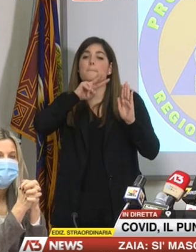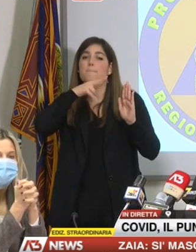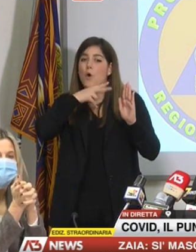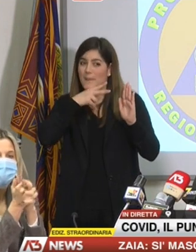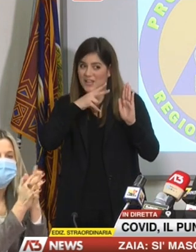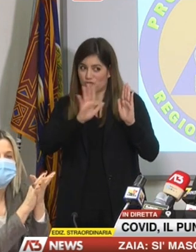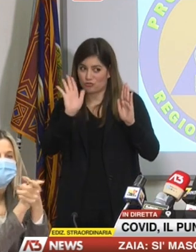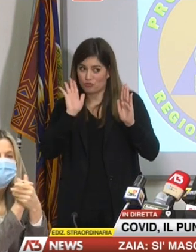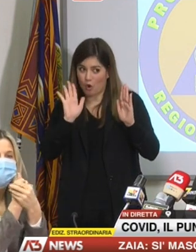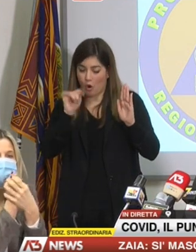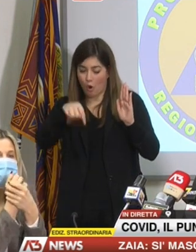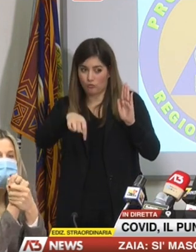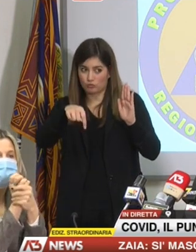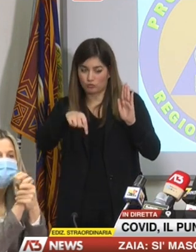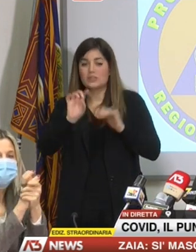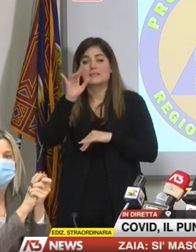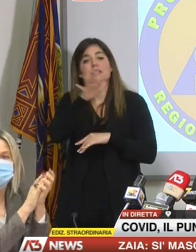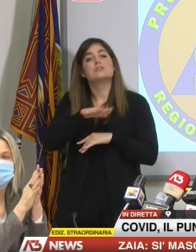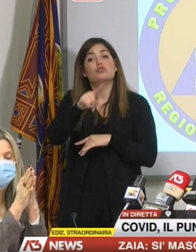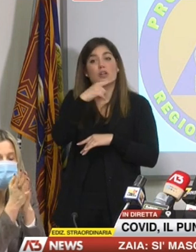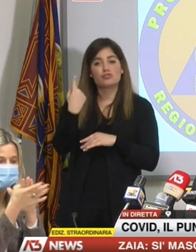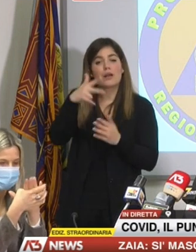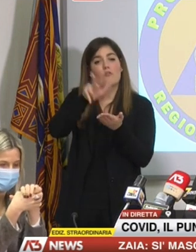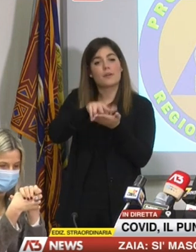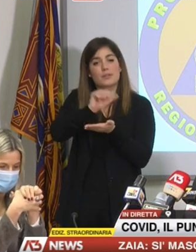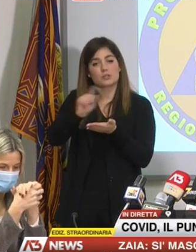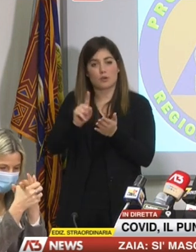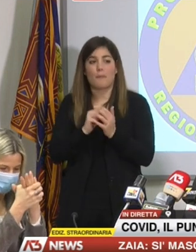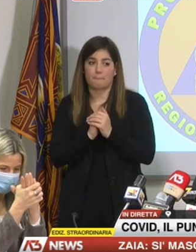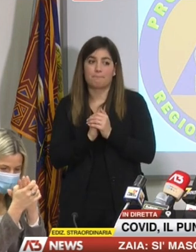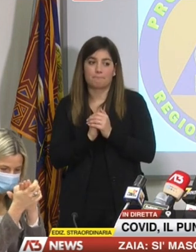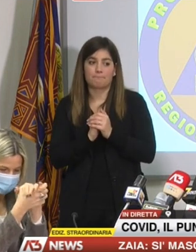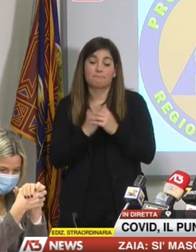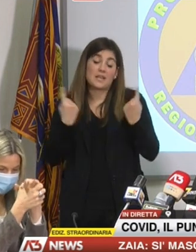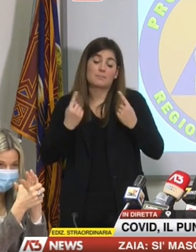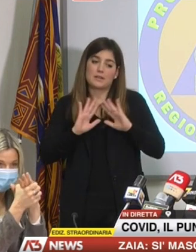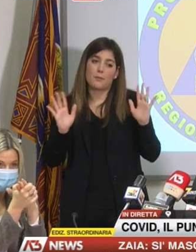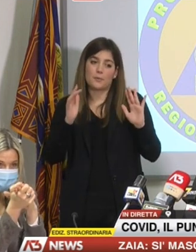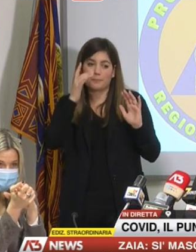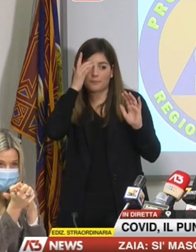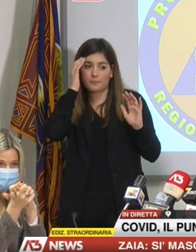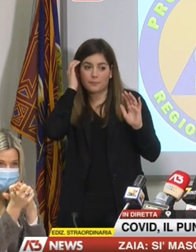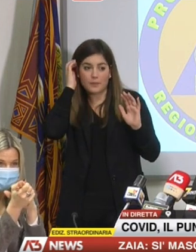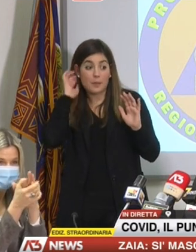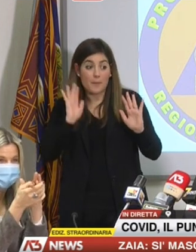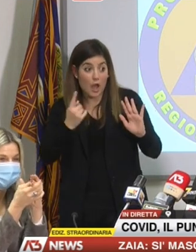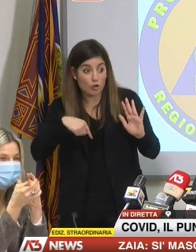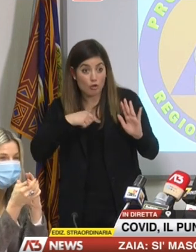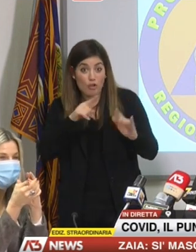oppure no. E poi dicono che ce l'abbiamo veramente con... Basta, attendiamo. Però resteremo gialli plus,